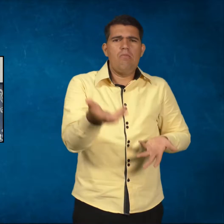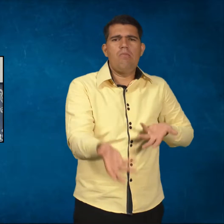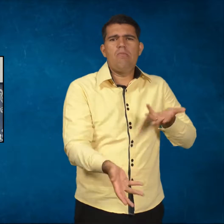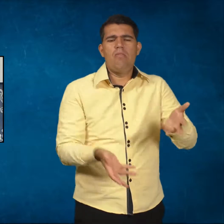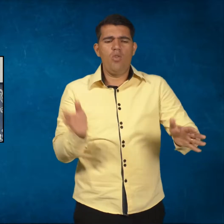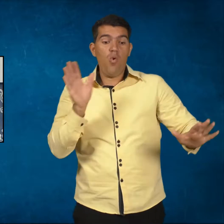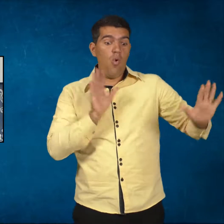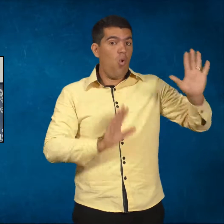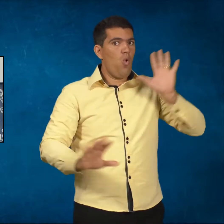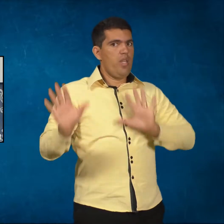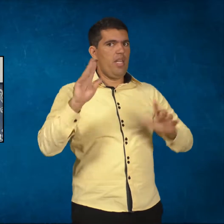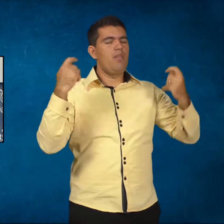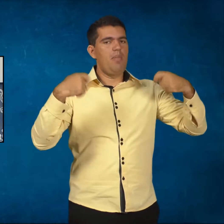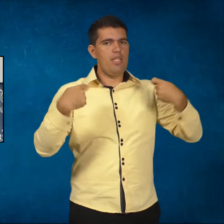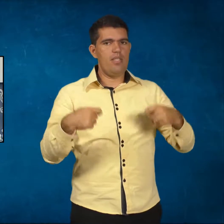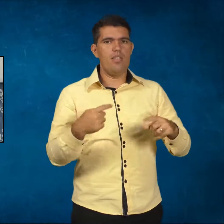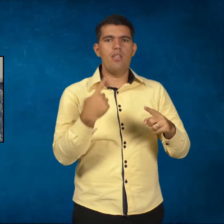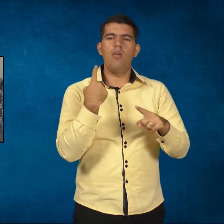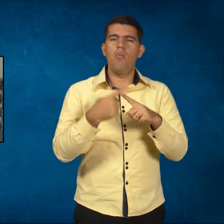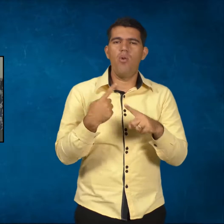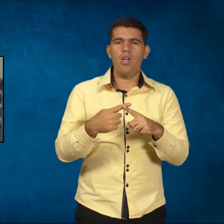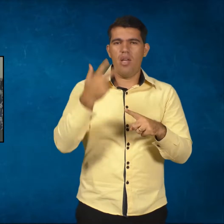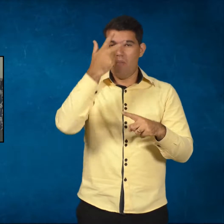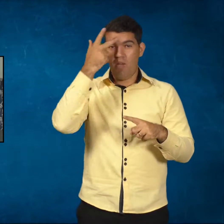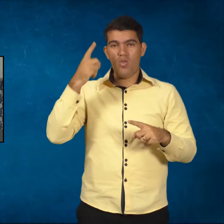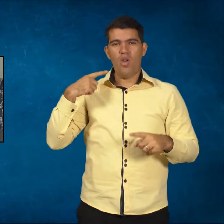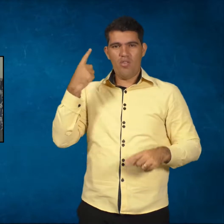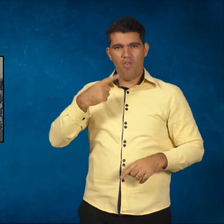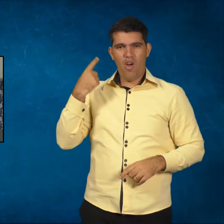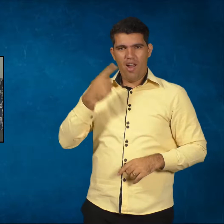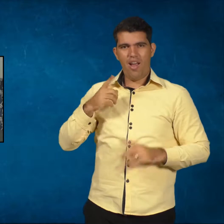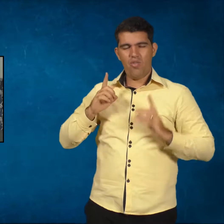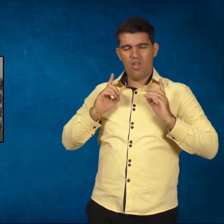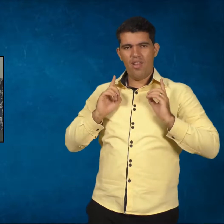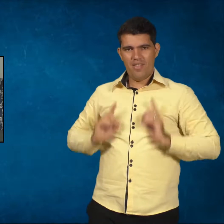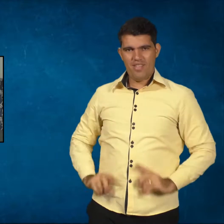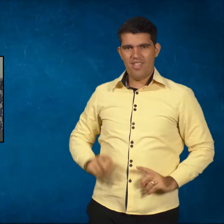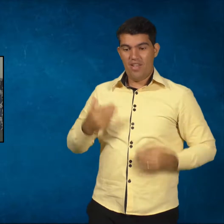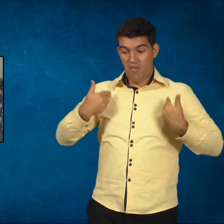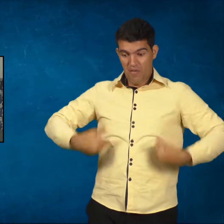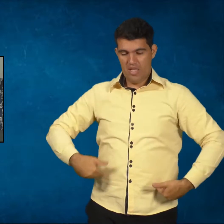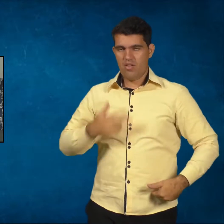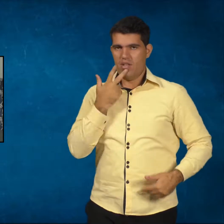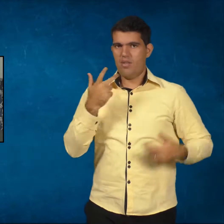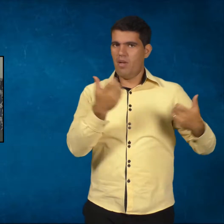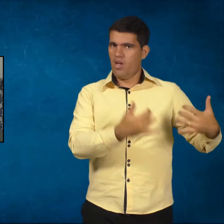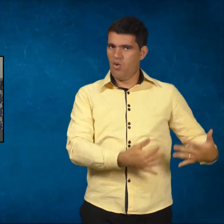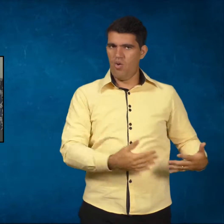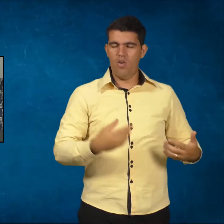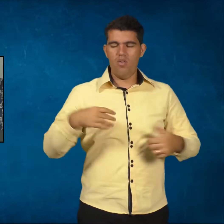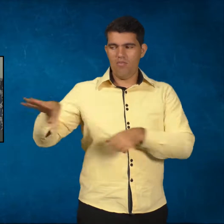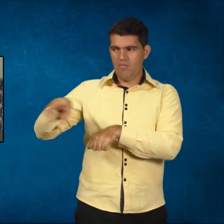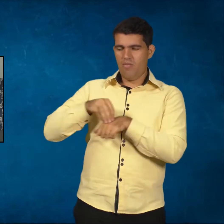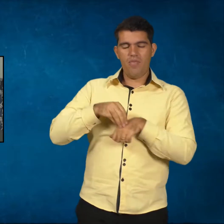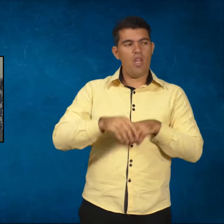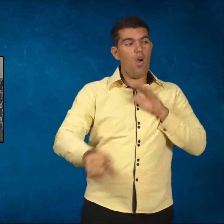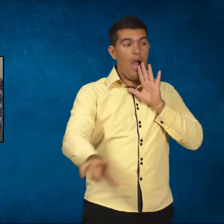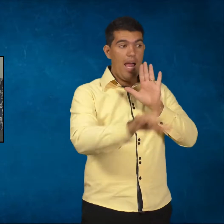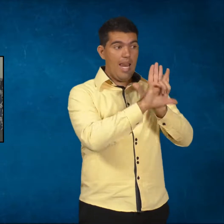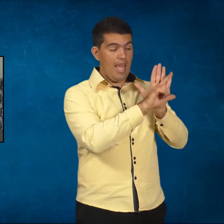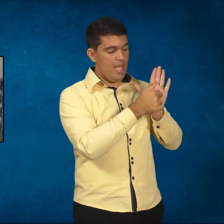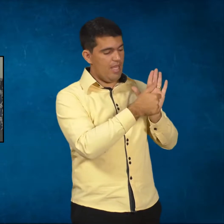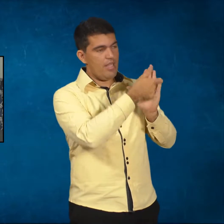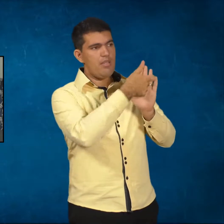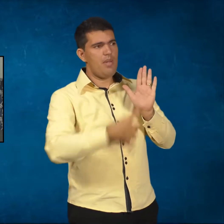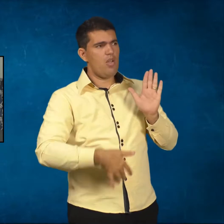que, porventura, tem uma deficiência física, disse para mim, professora Vera, a lei fria, ela